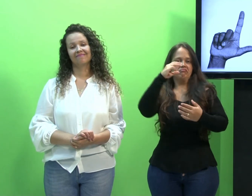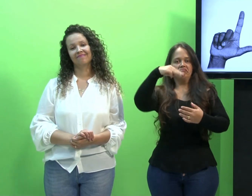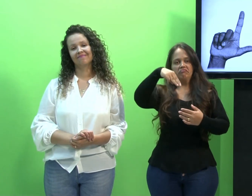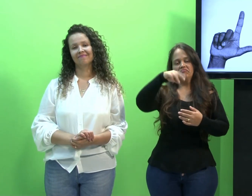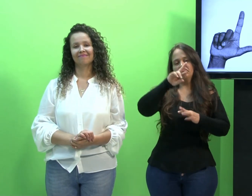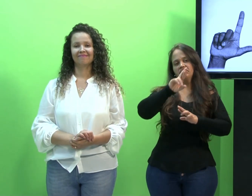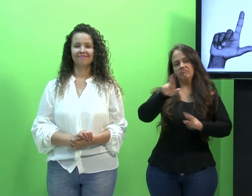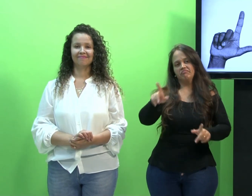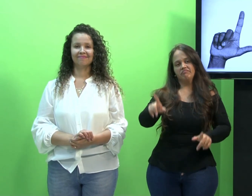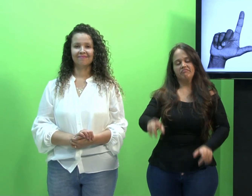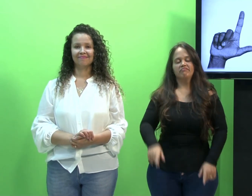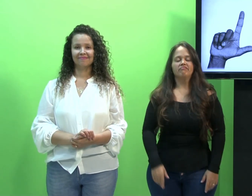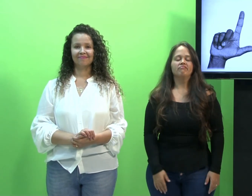diferente.